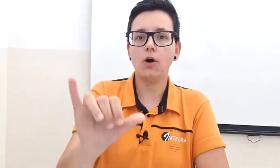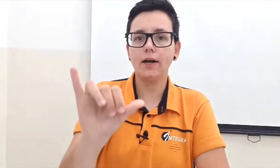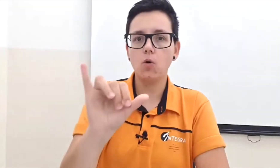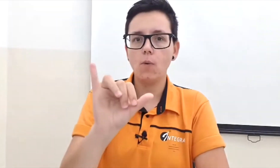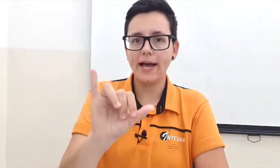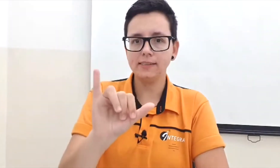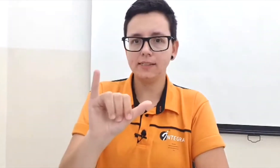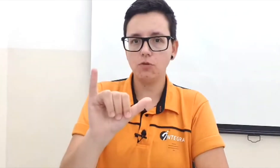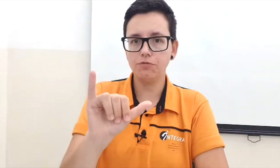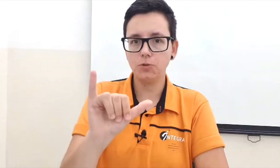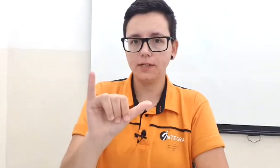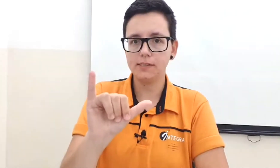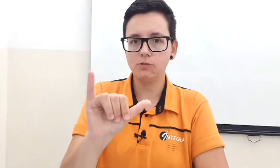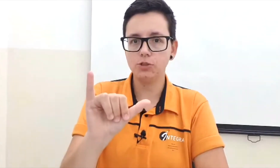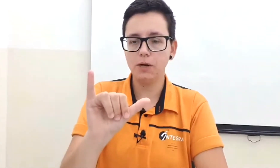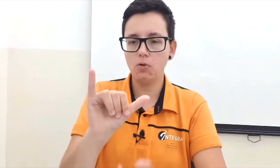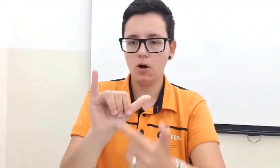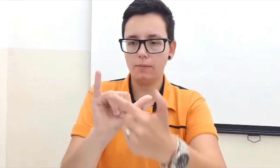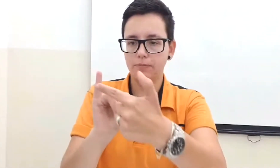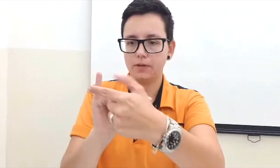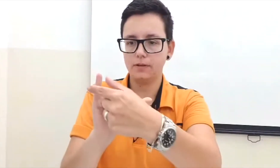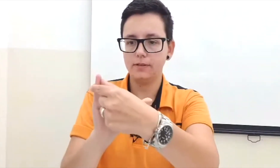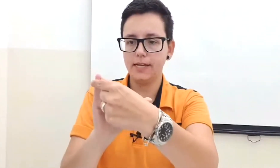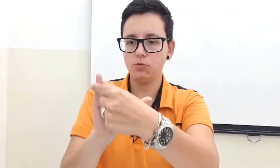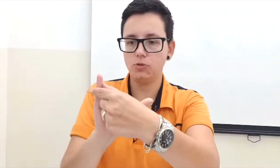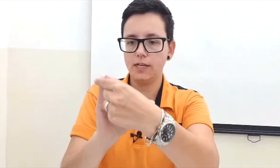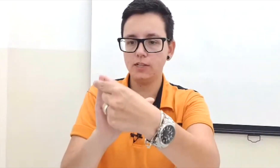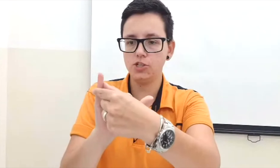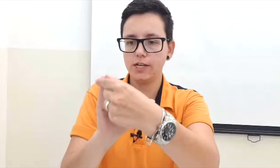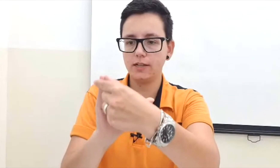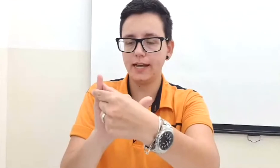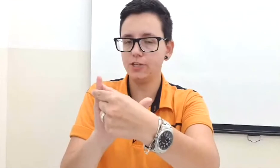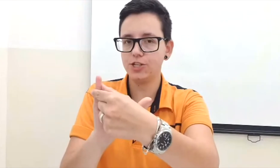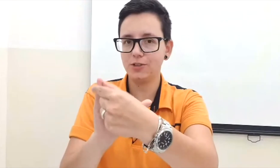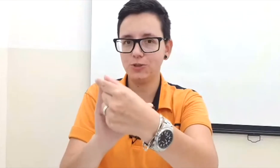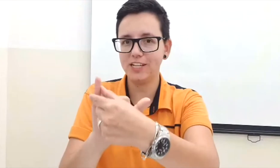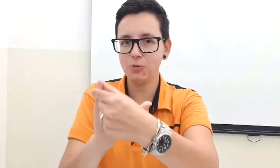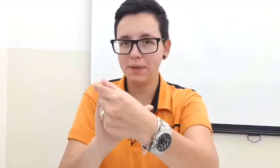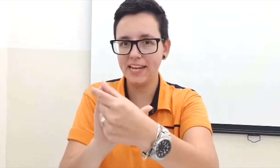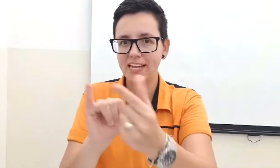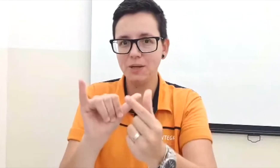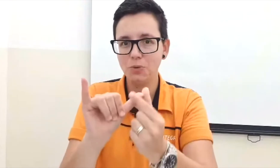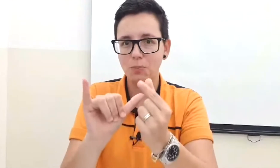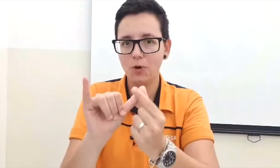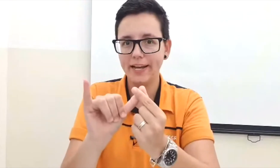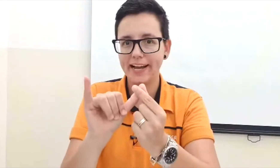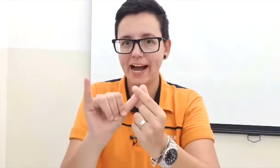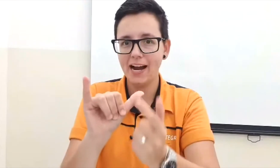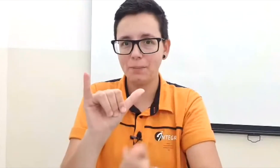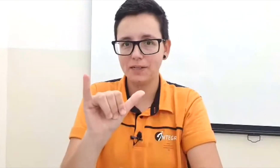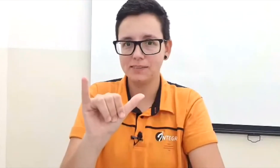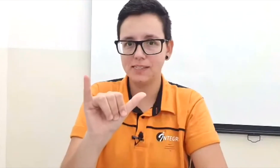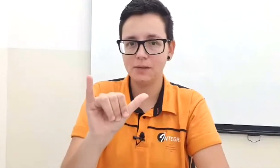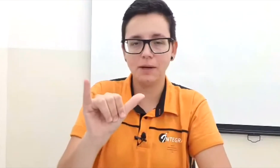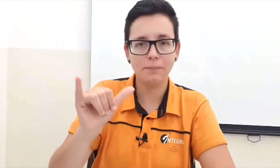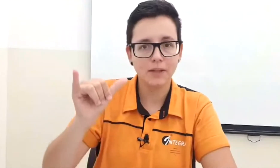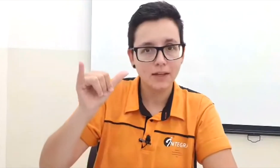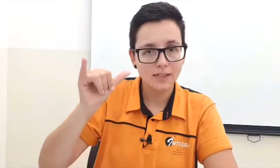Agora, com essa configuração de mão, ó, dedo indicador, dedo mínimo, polegar para cima, você